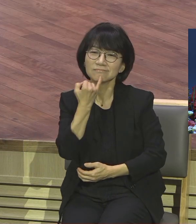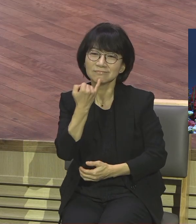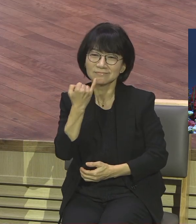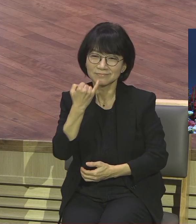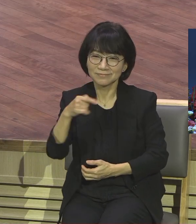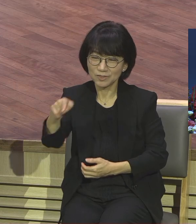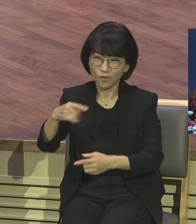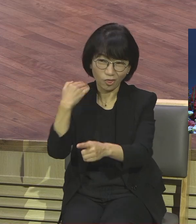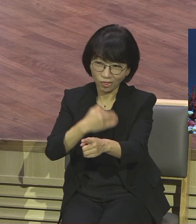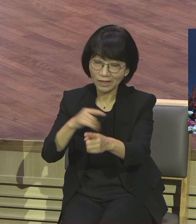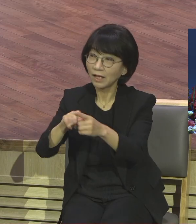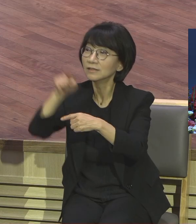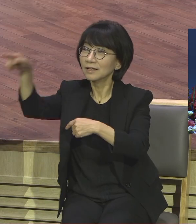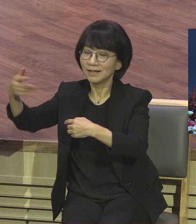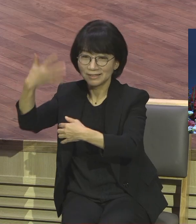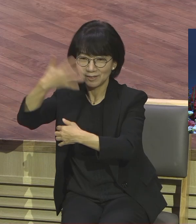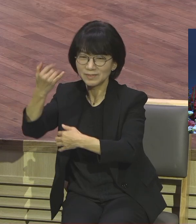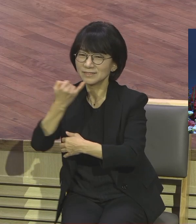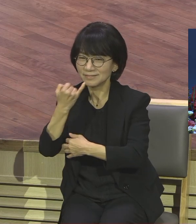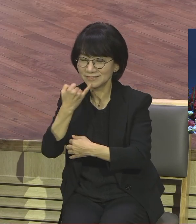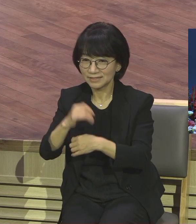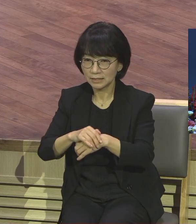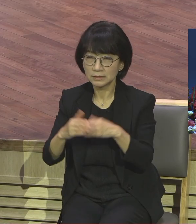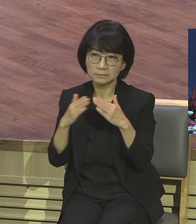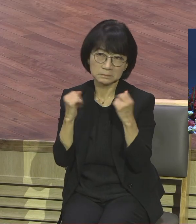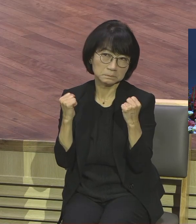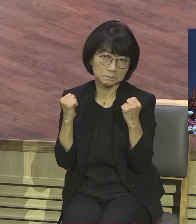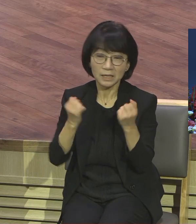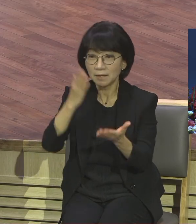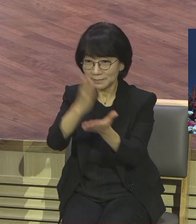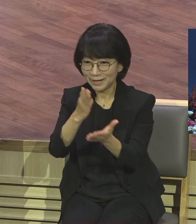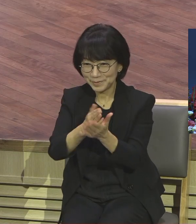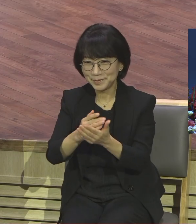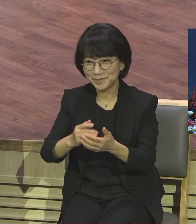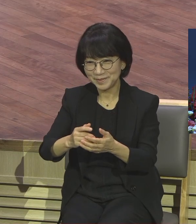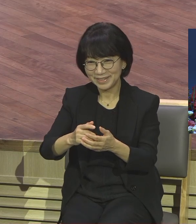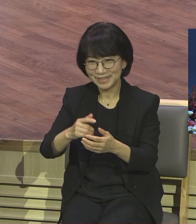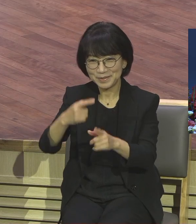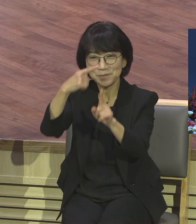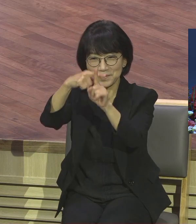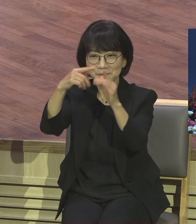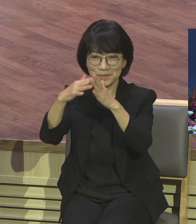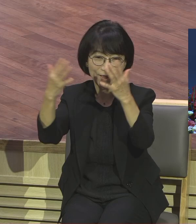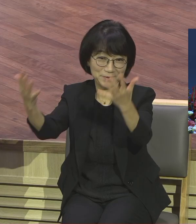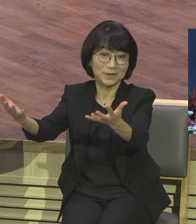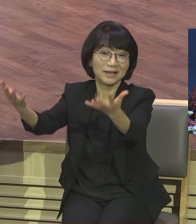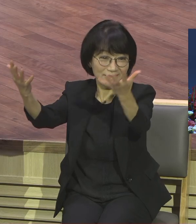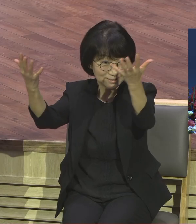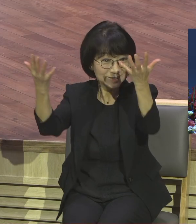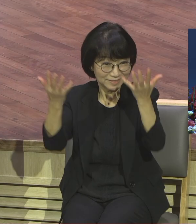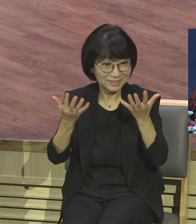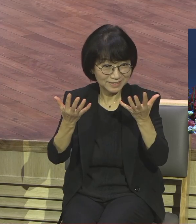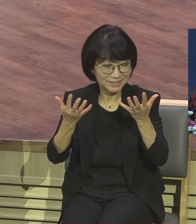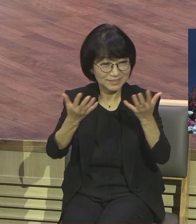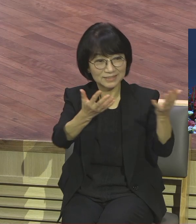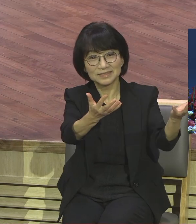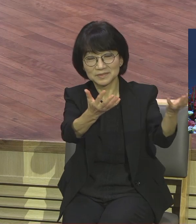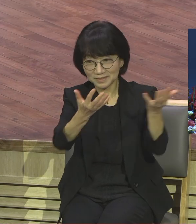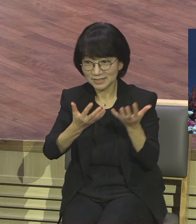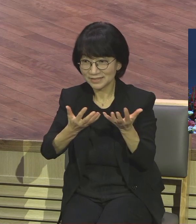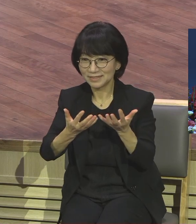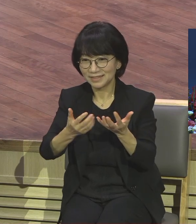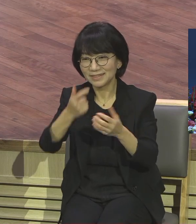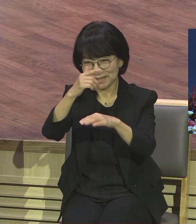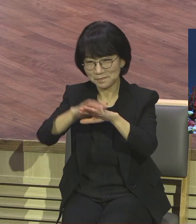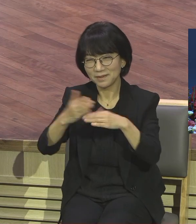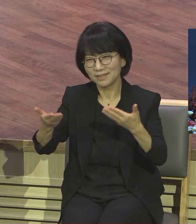여러분들이 하나님의 살아계신 믿는다고 하면 하나님 예배한다고 하면 법적으로 그렇게 제한할